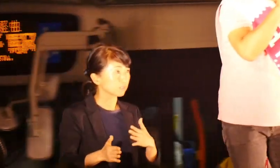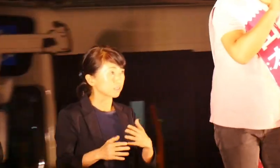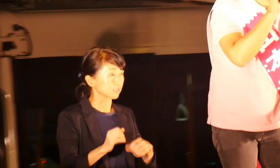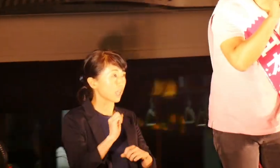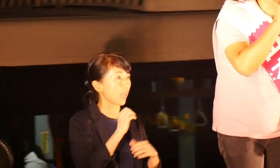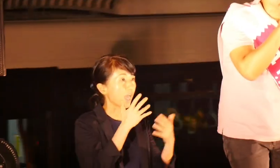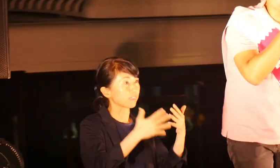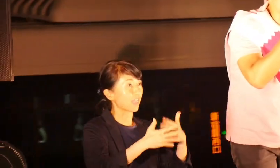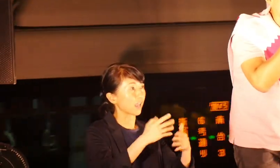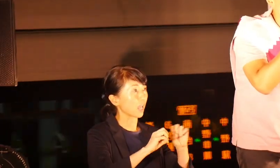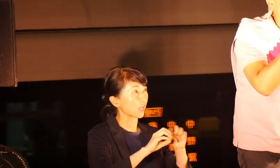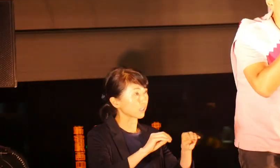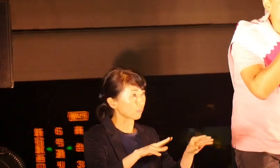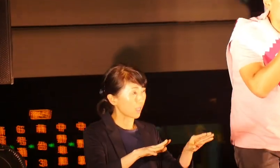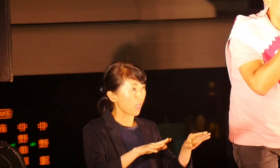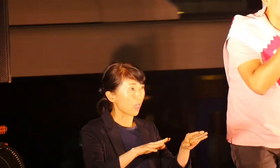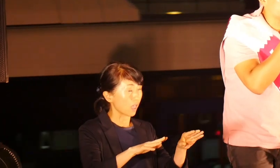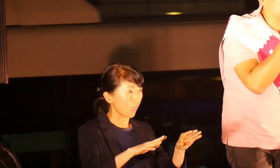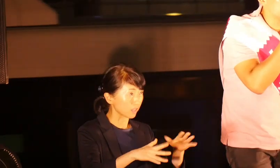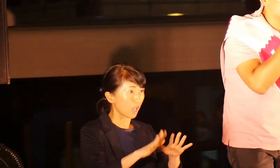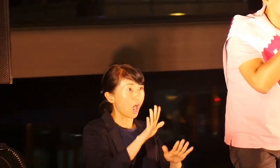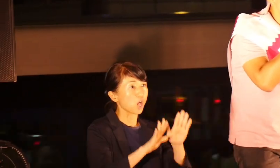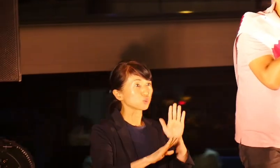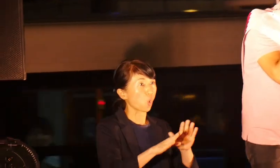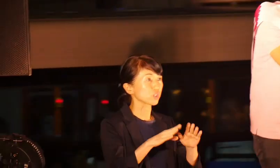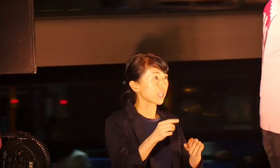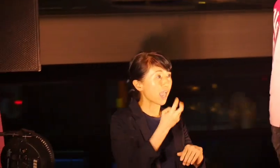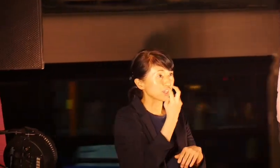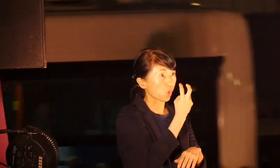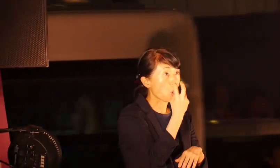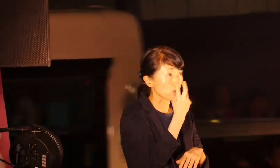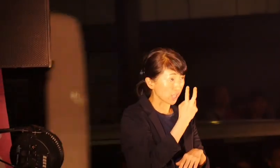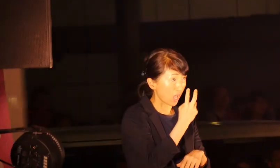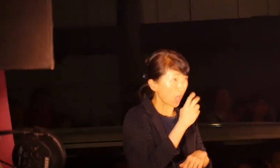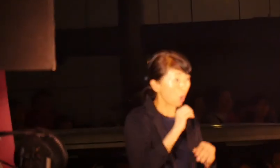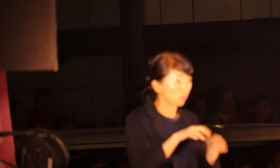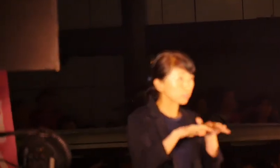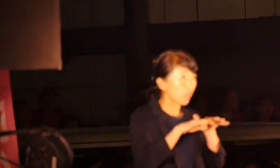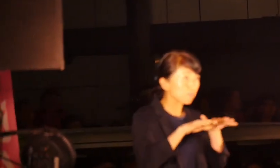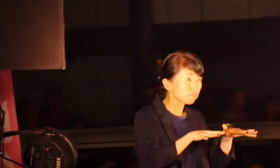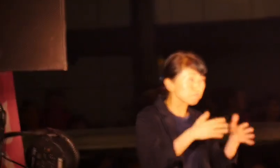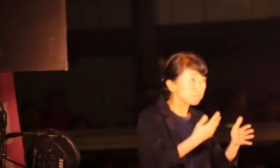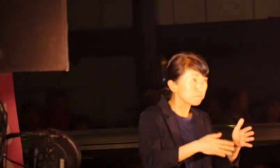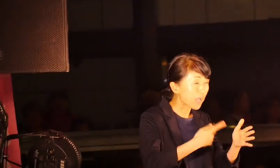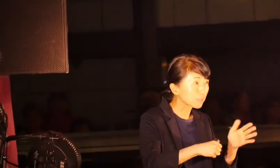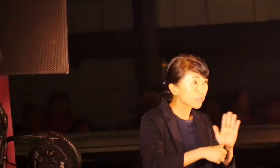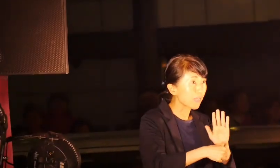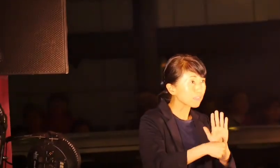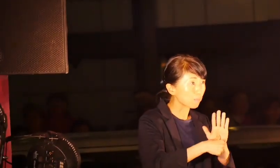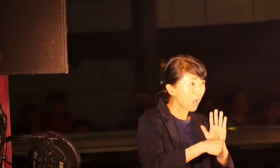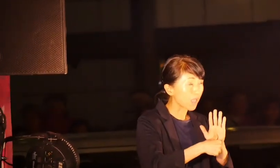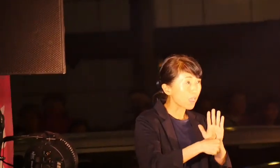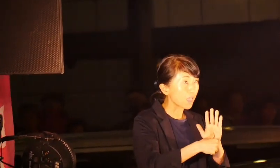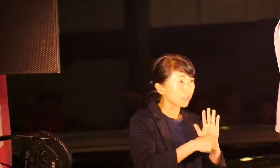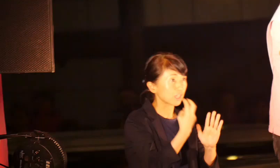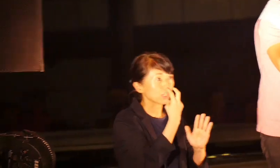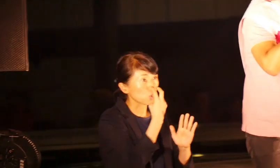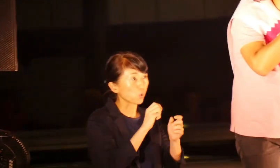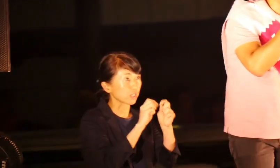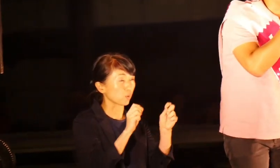している情勢調査、ここで浸透のしていない名前で調査をしたところ